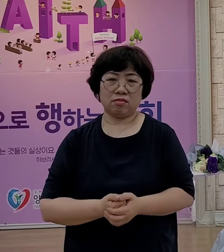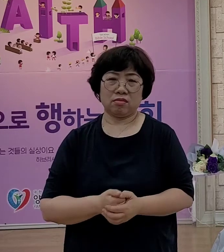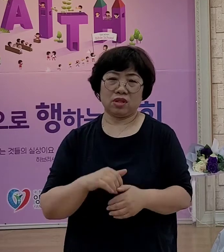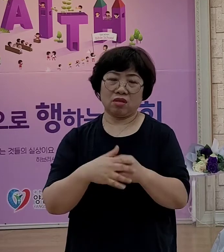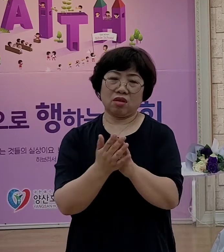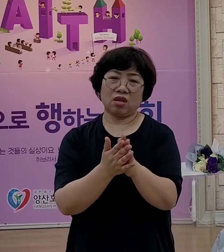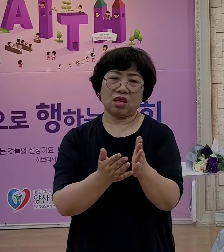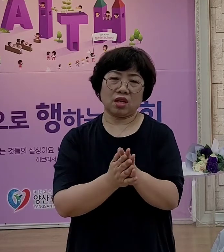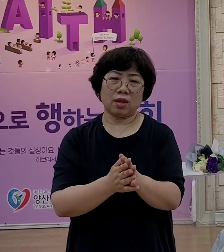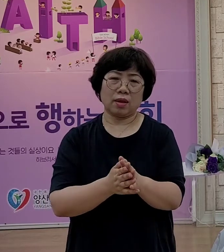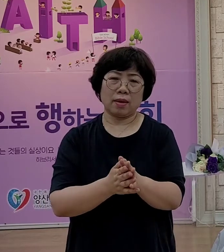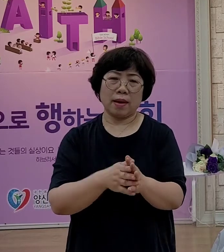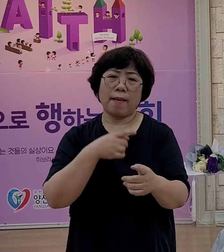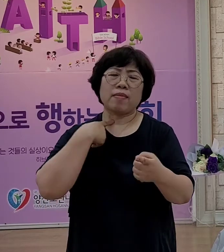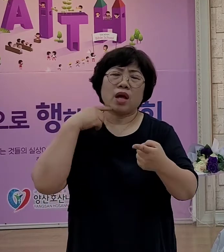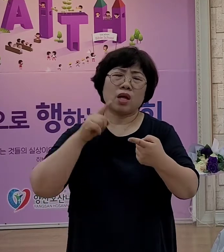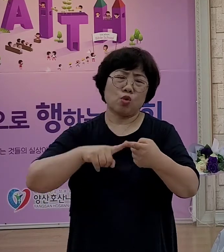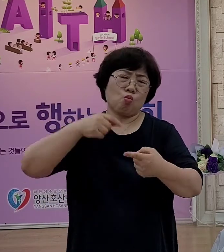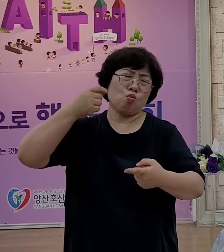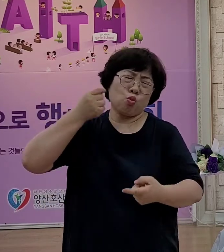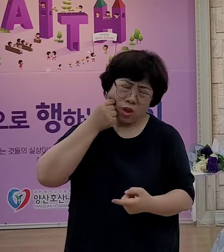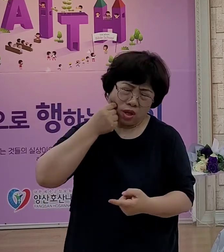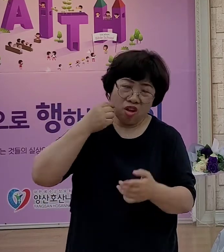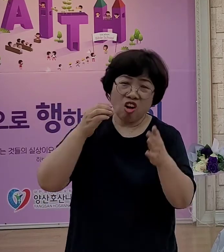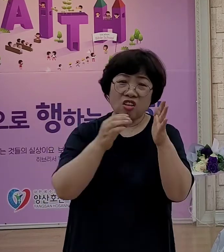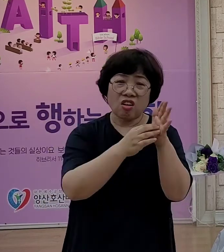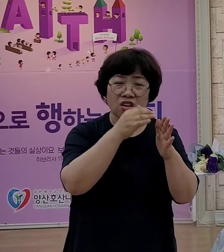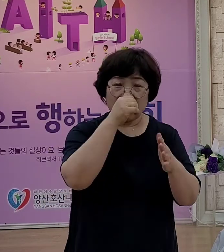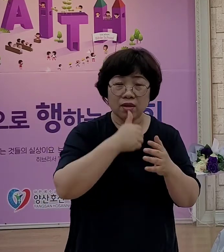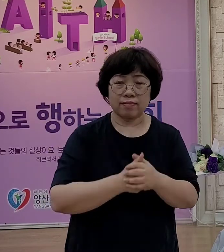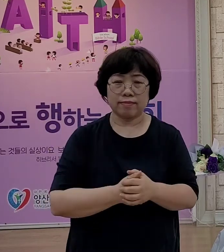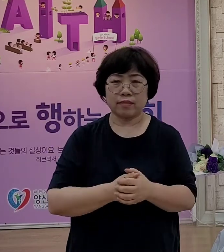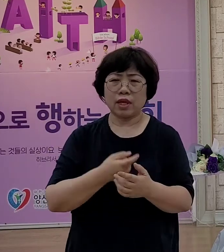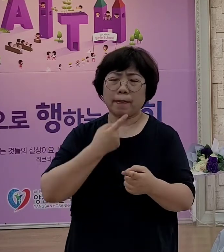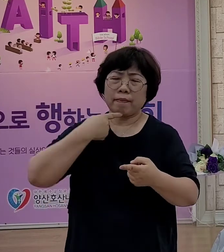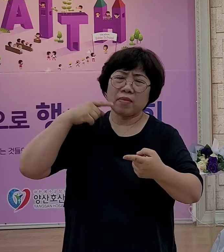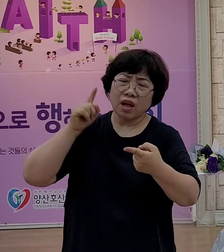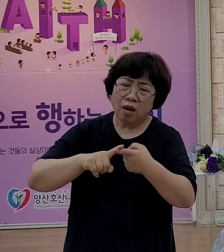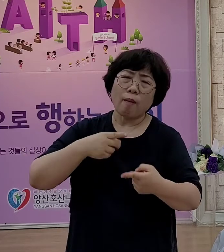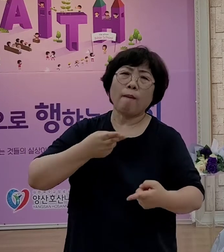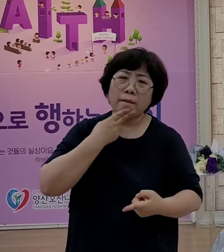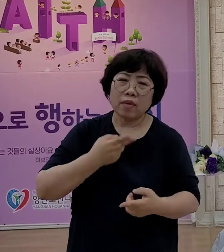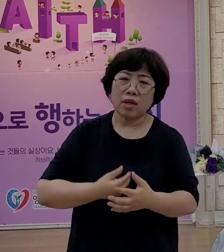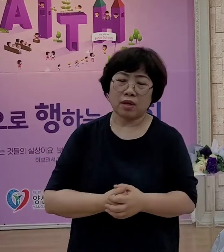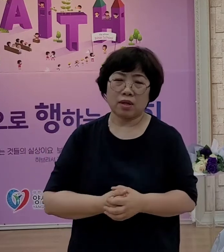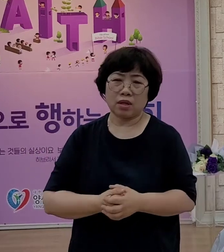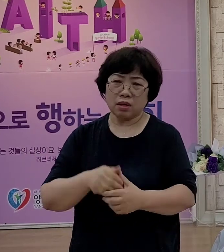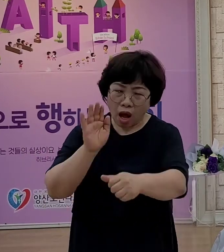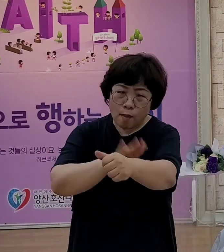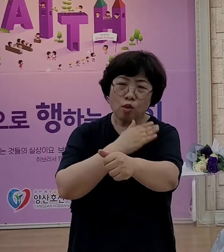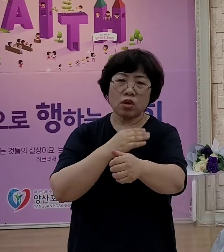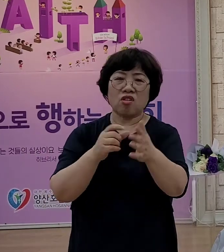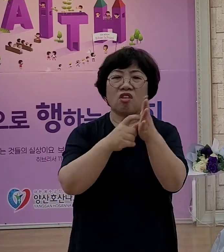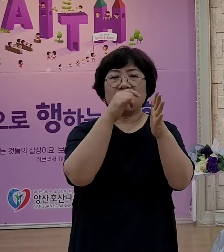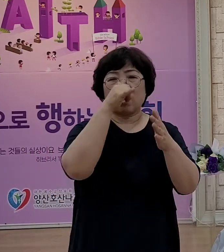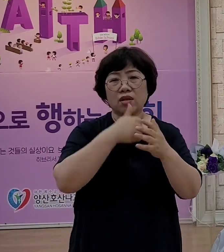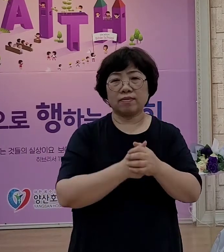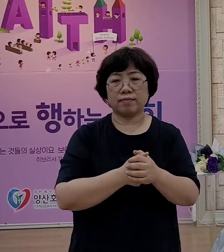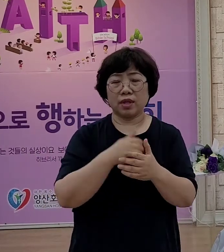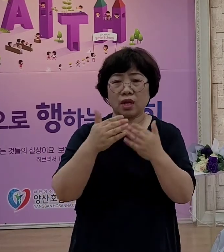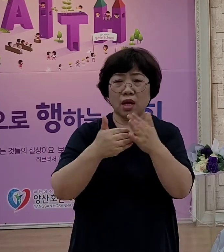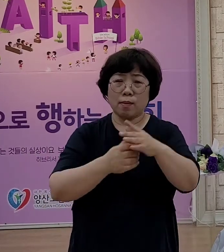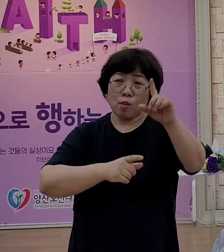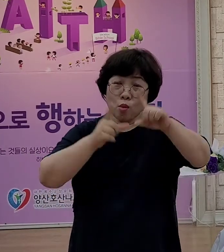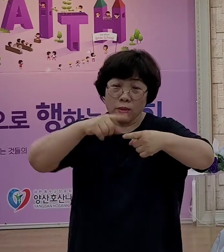성경은? 마땅치 아니하니라. 마땅치 잘못됐다. 이